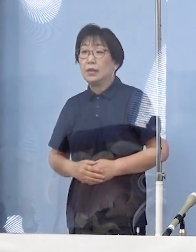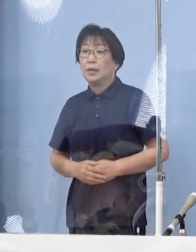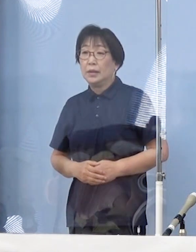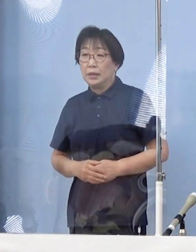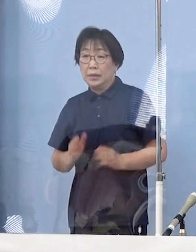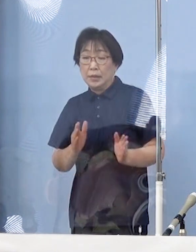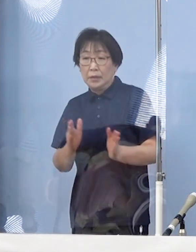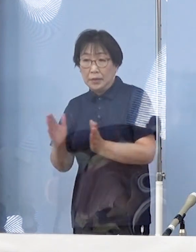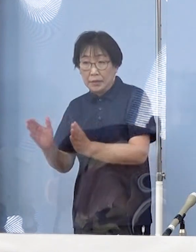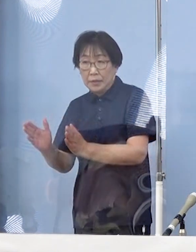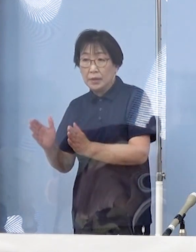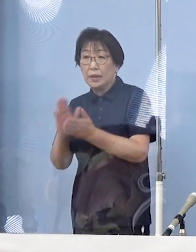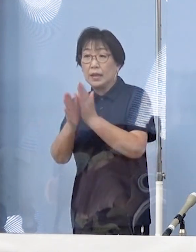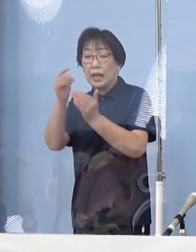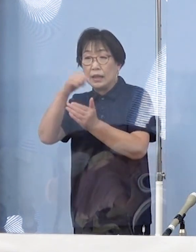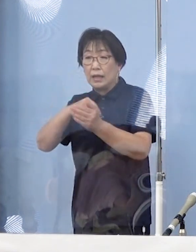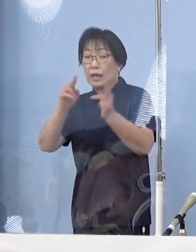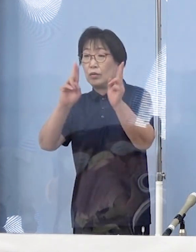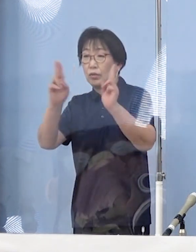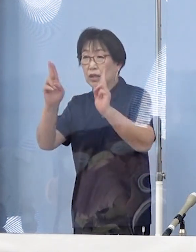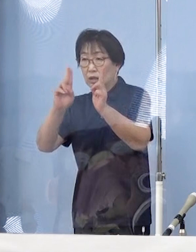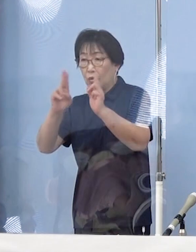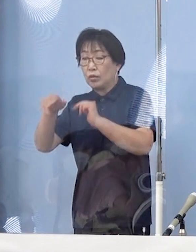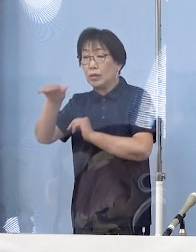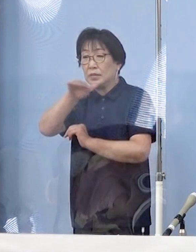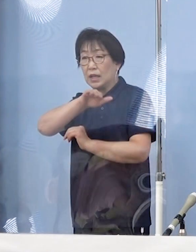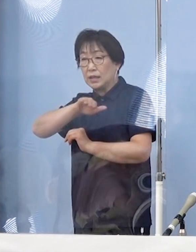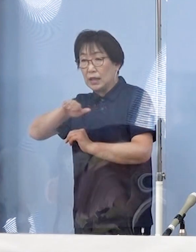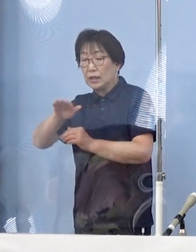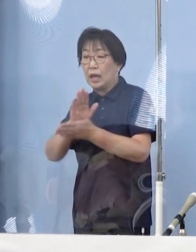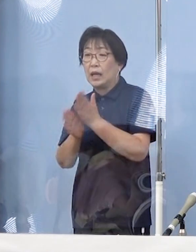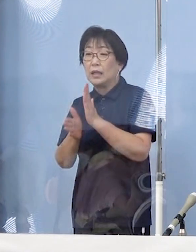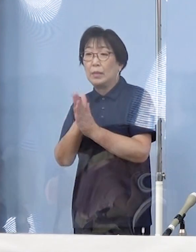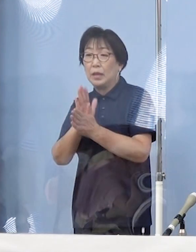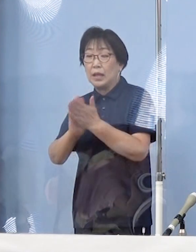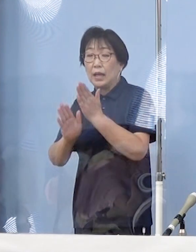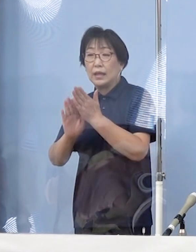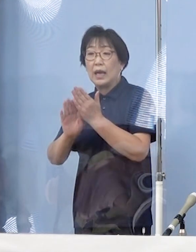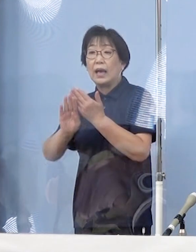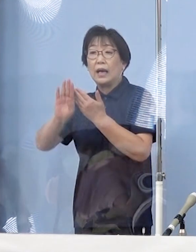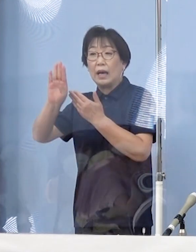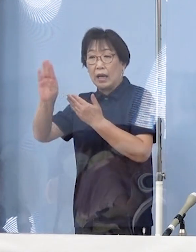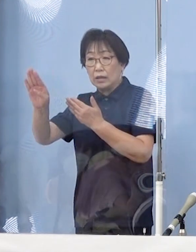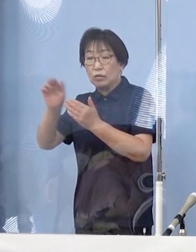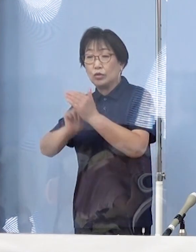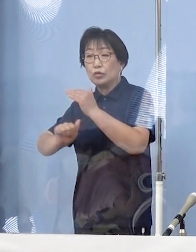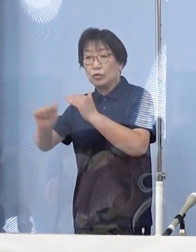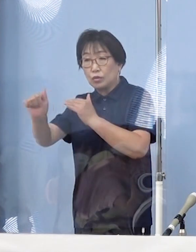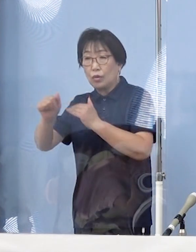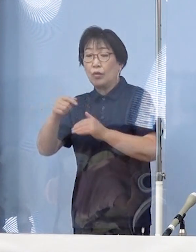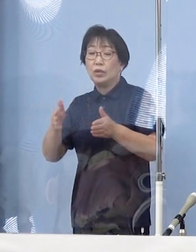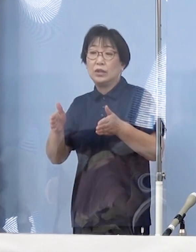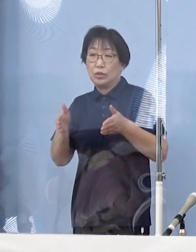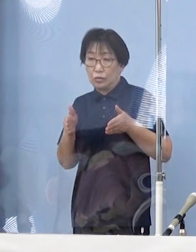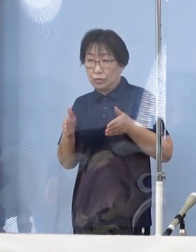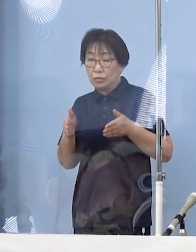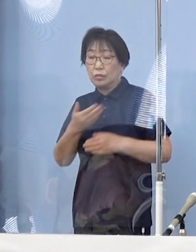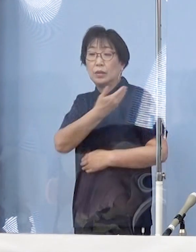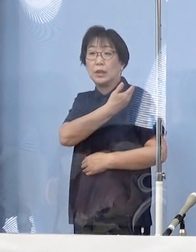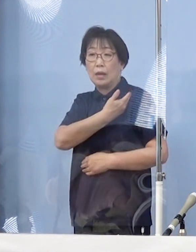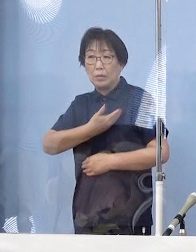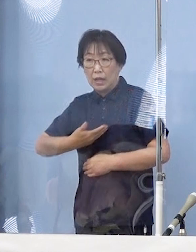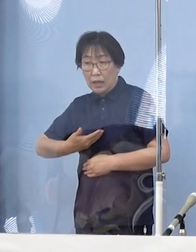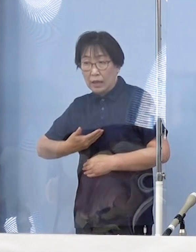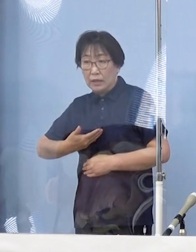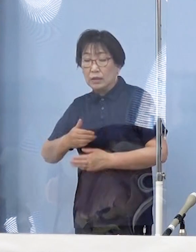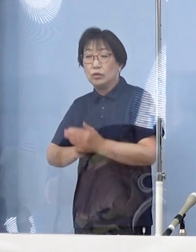そして、県内企業の皆様におかれては、改めて県外出張を自粛いただき、やむを得ない場合、出